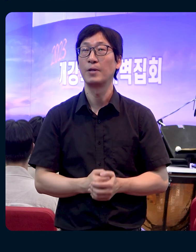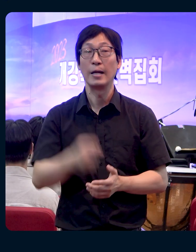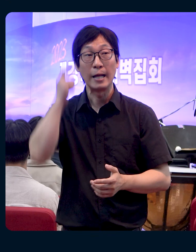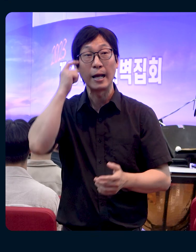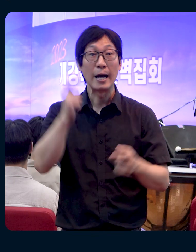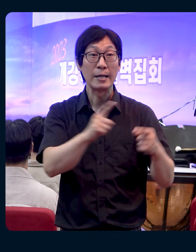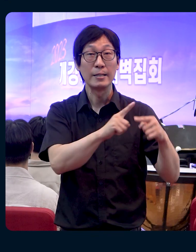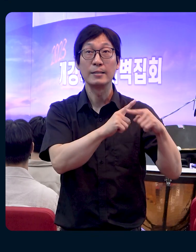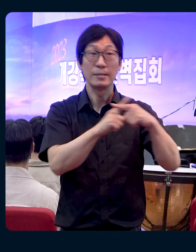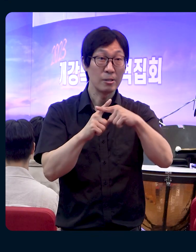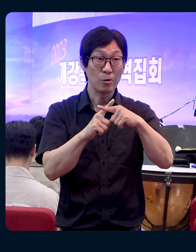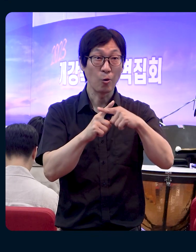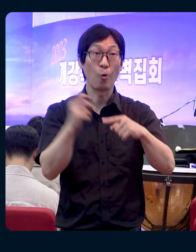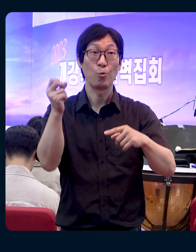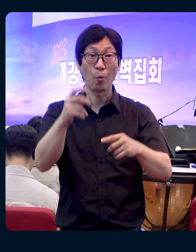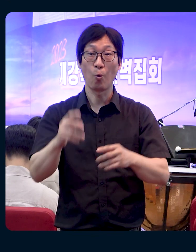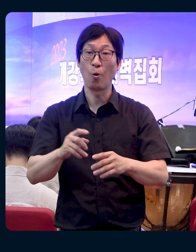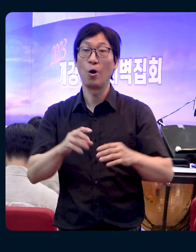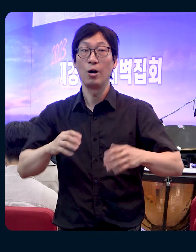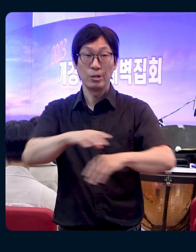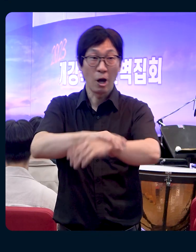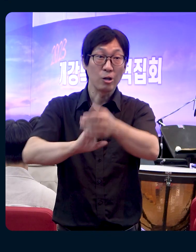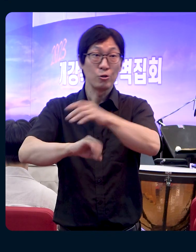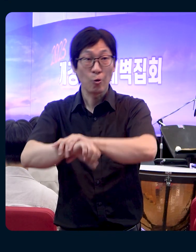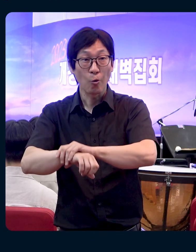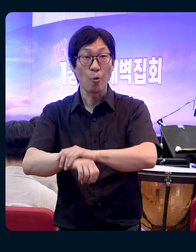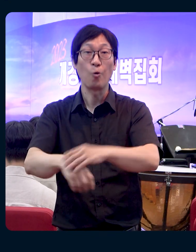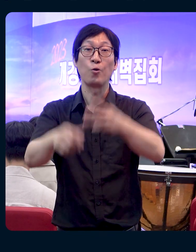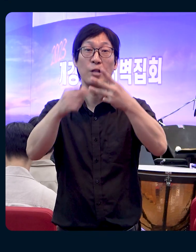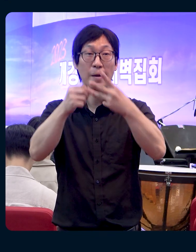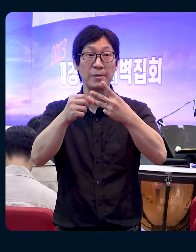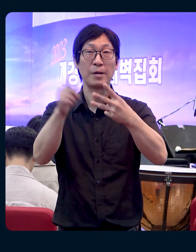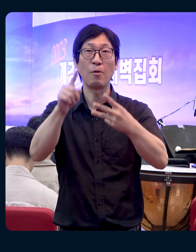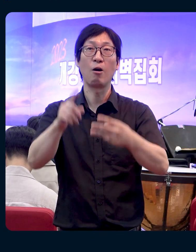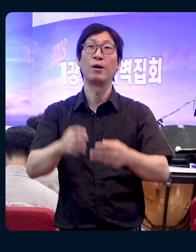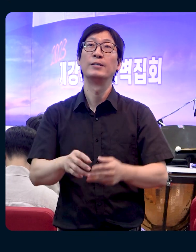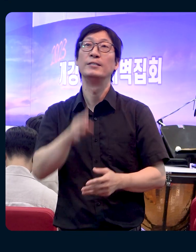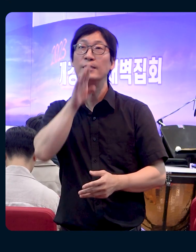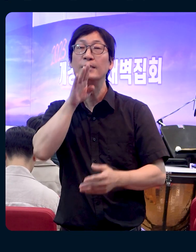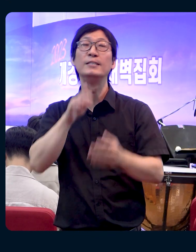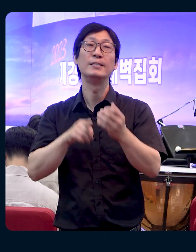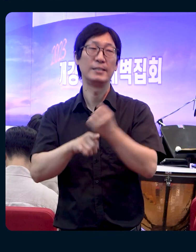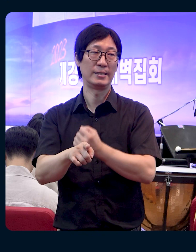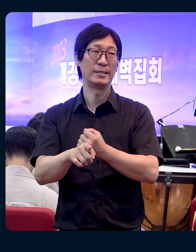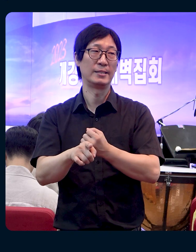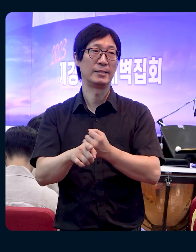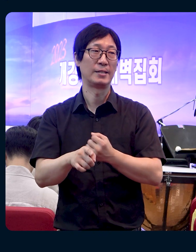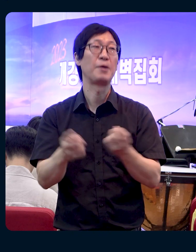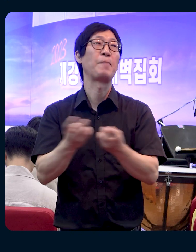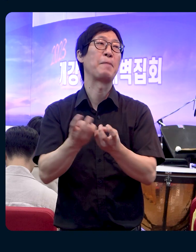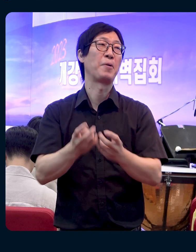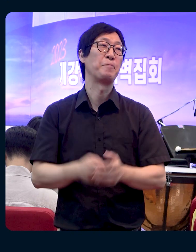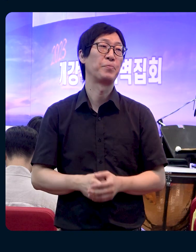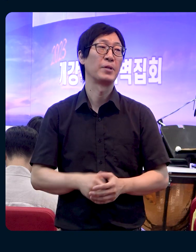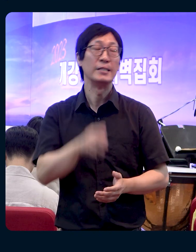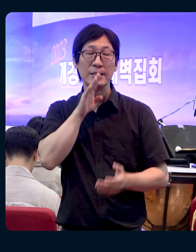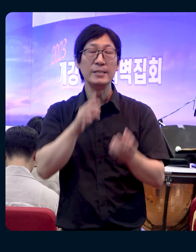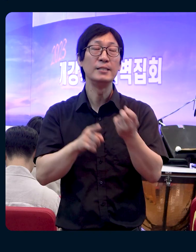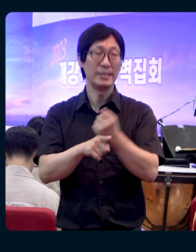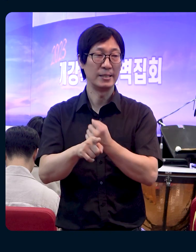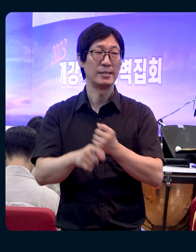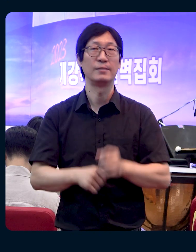긍정적이고 적극적이고, 세 번째 뭐냐? 진실되다 하는 겁니다. faithful이라고 하는, 진실되다라는.